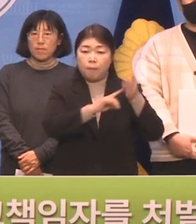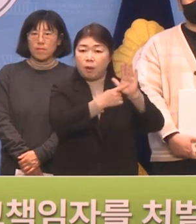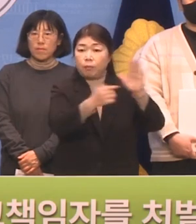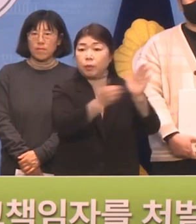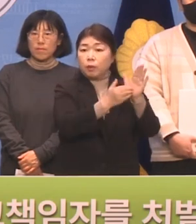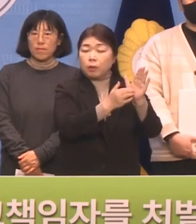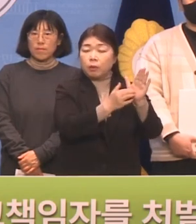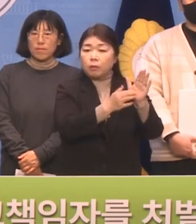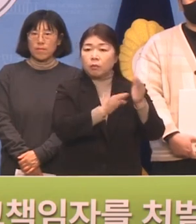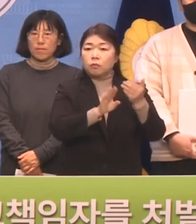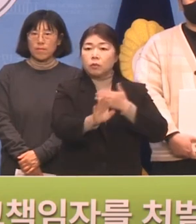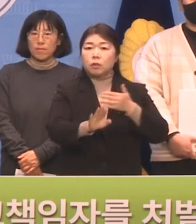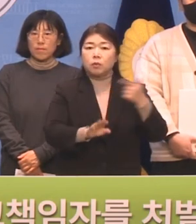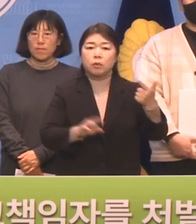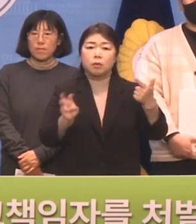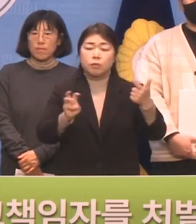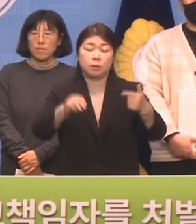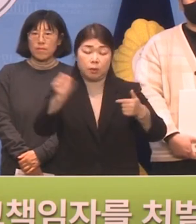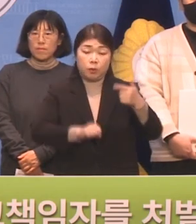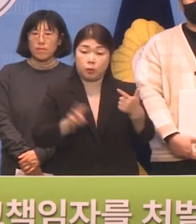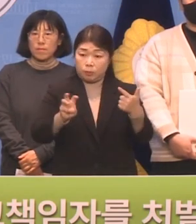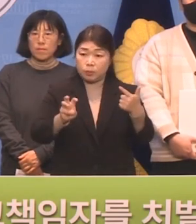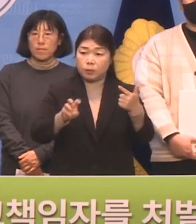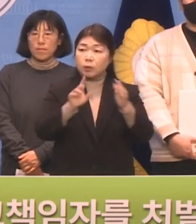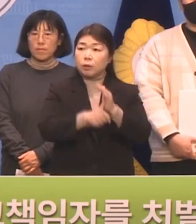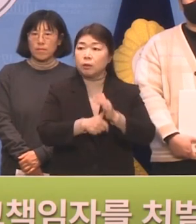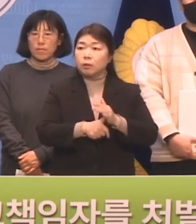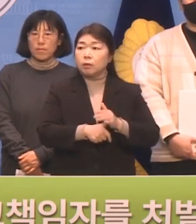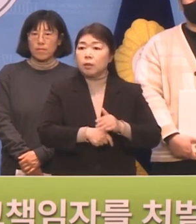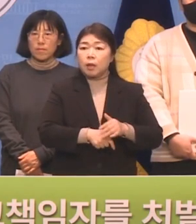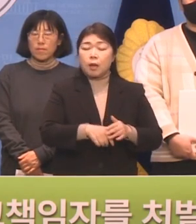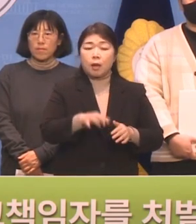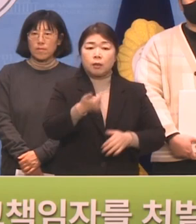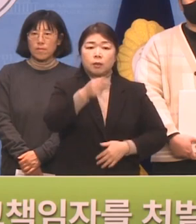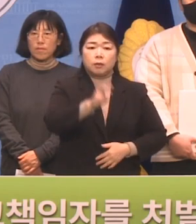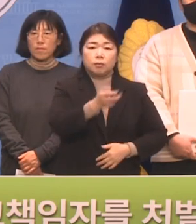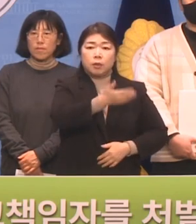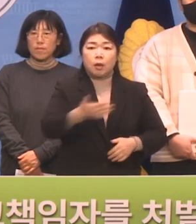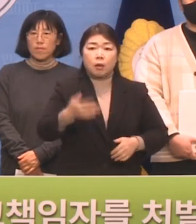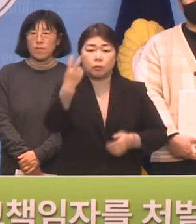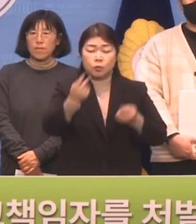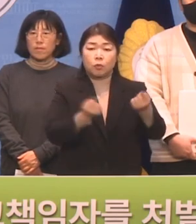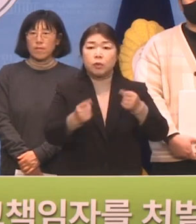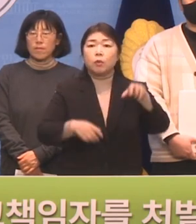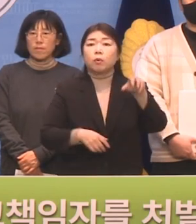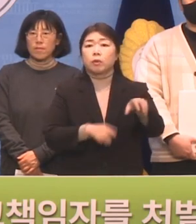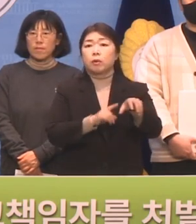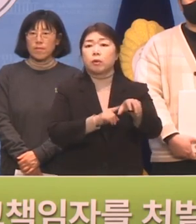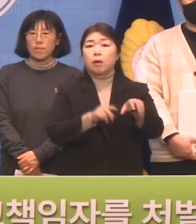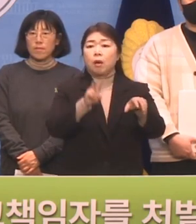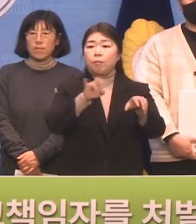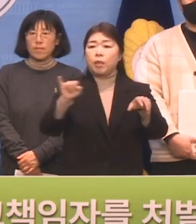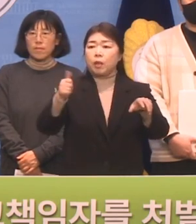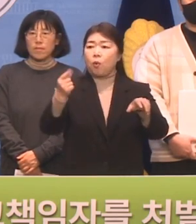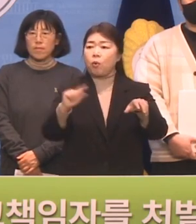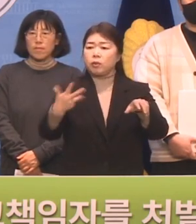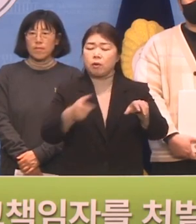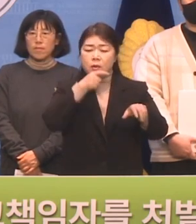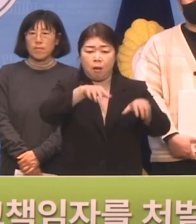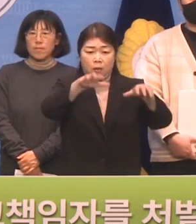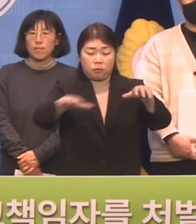30분에 다시 금강 홍수 통제소에서는 미호천 교가 심각 단계에